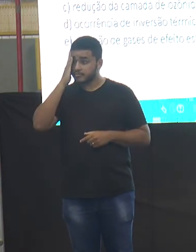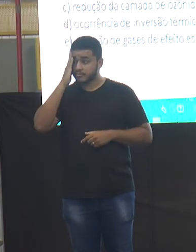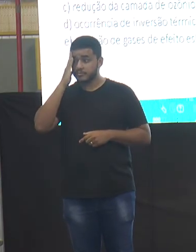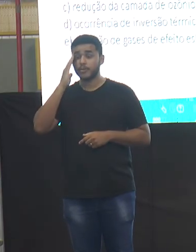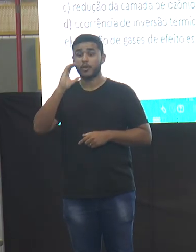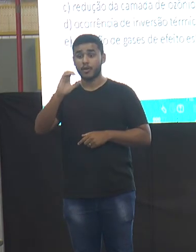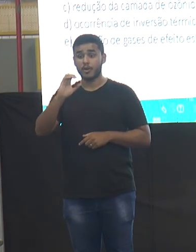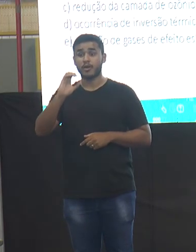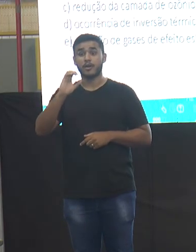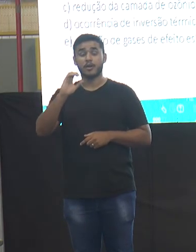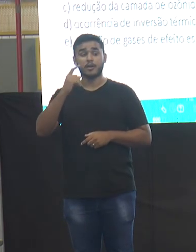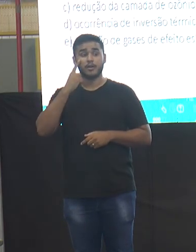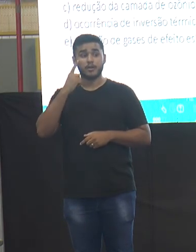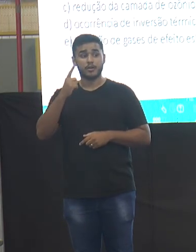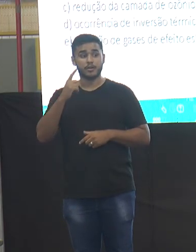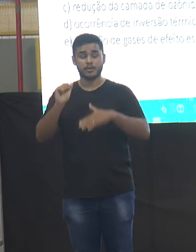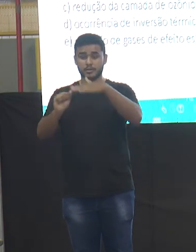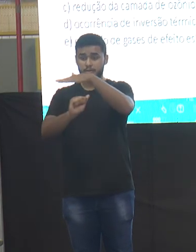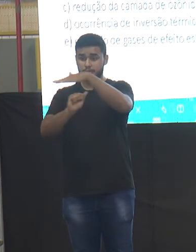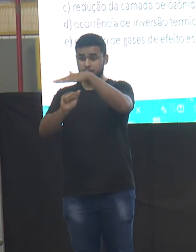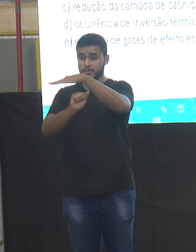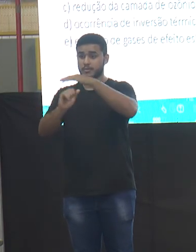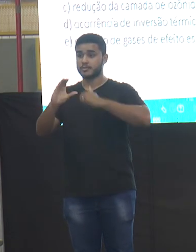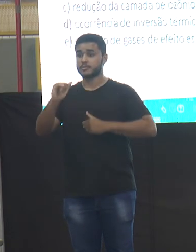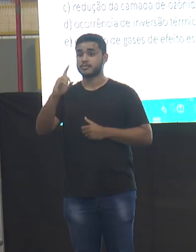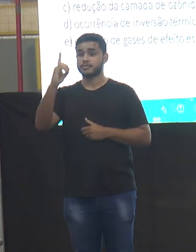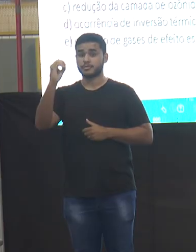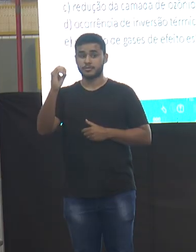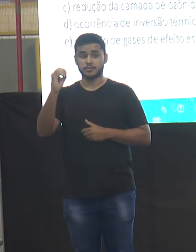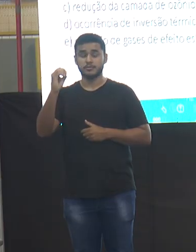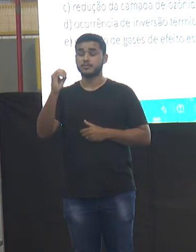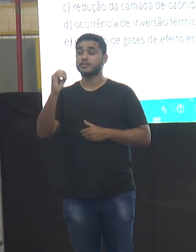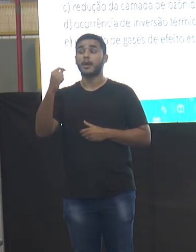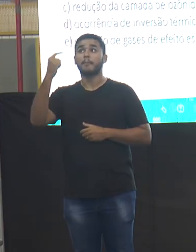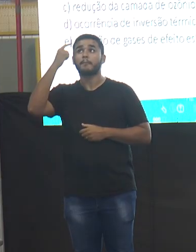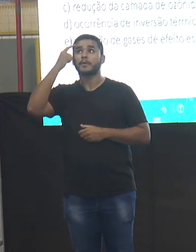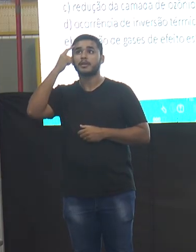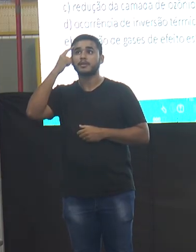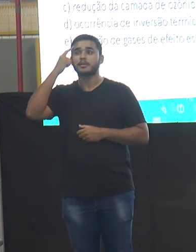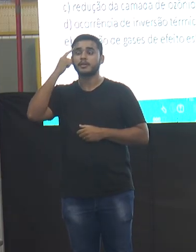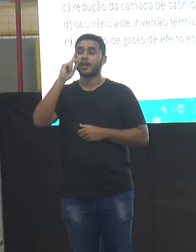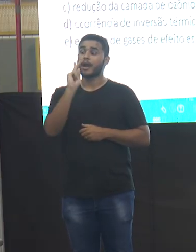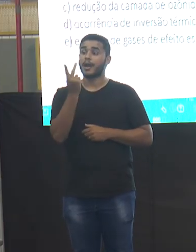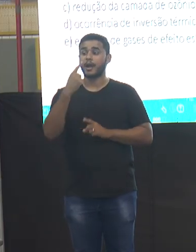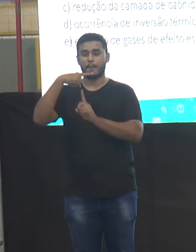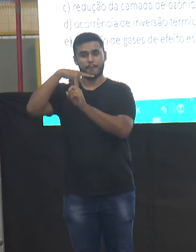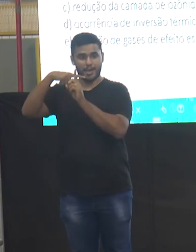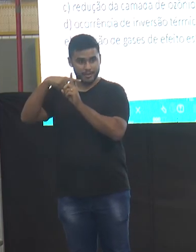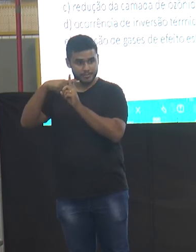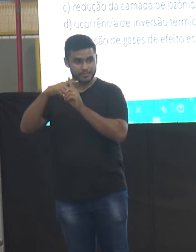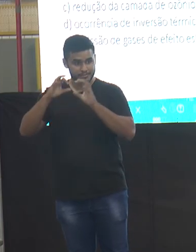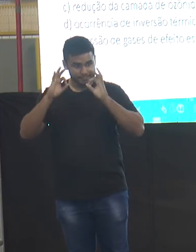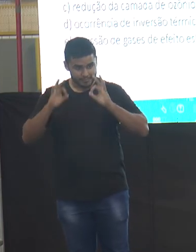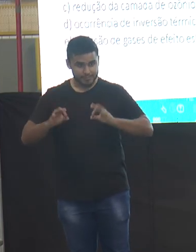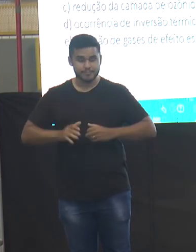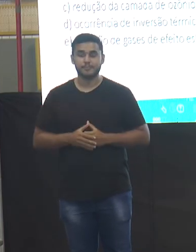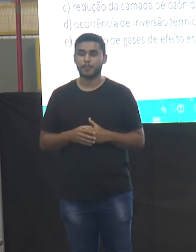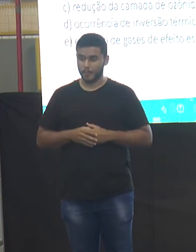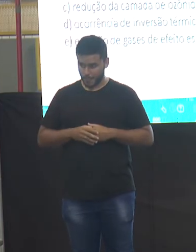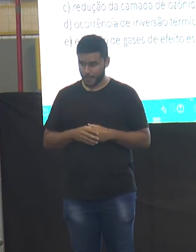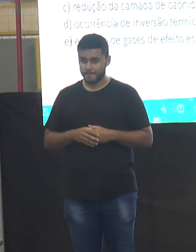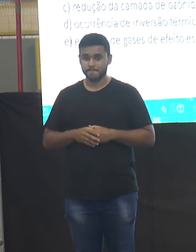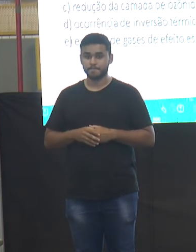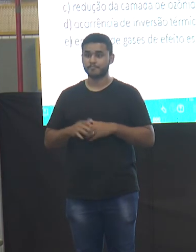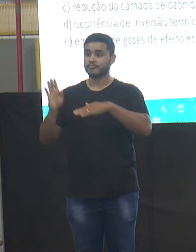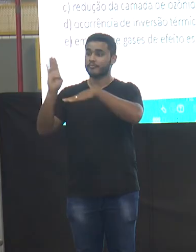Ouvindo para mostrar que vocês aprenderam. Pensou num ácido, a gente está pensando H+, ou OH-? Quando